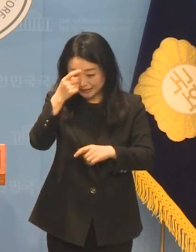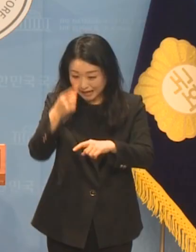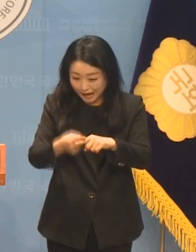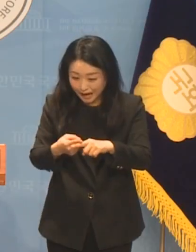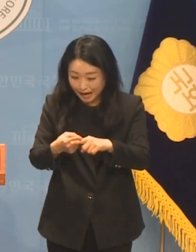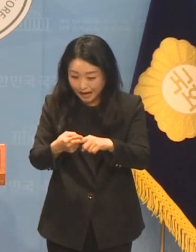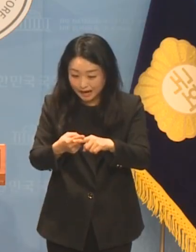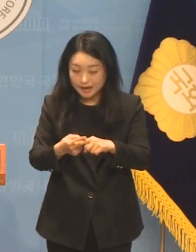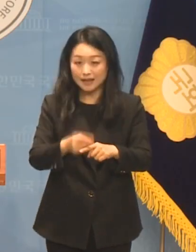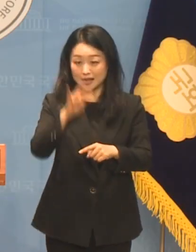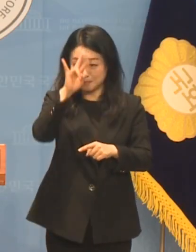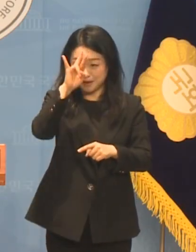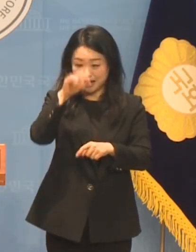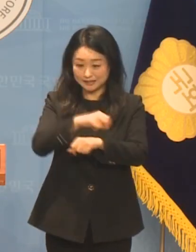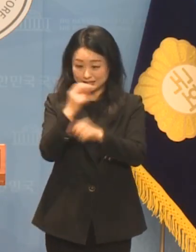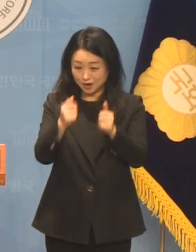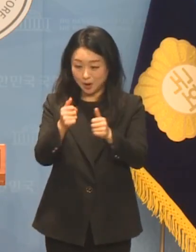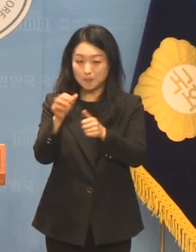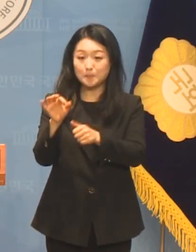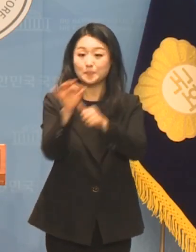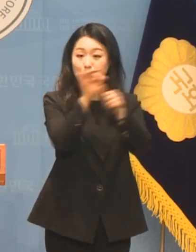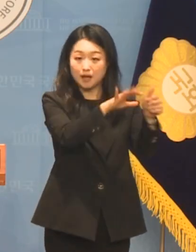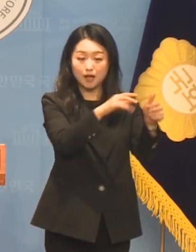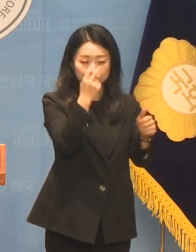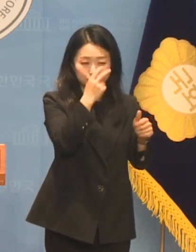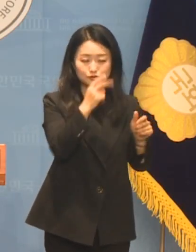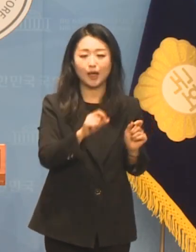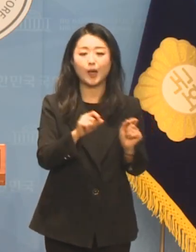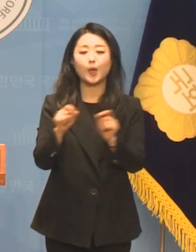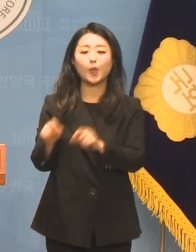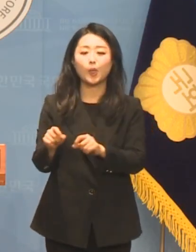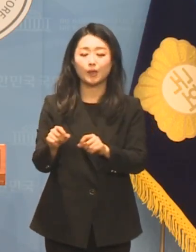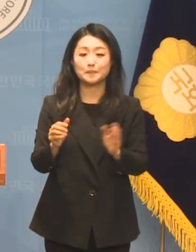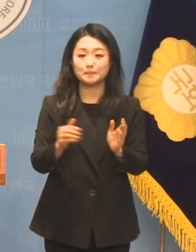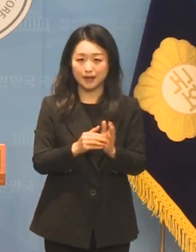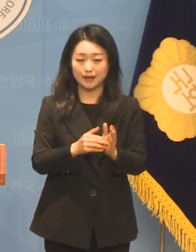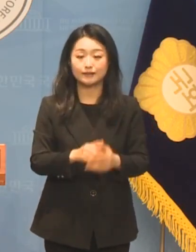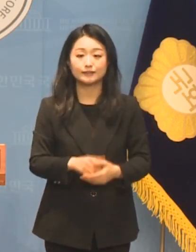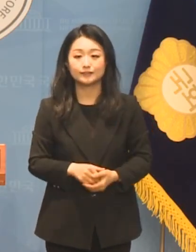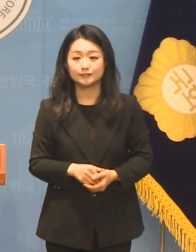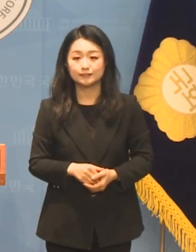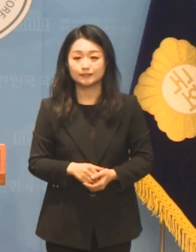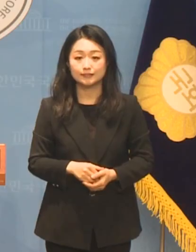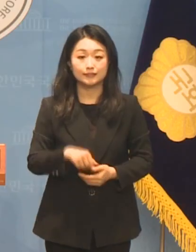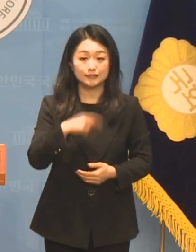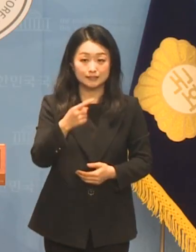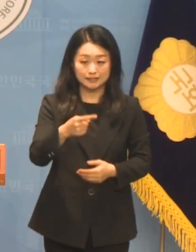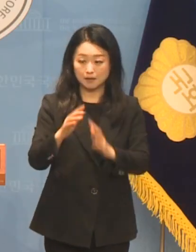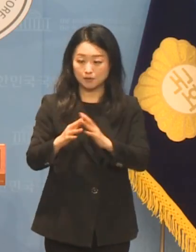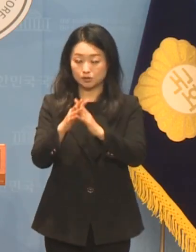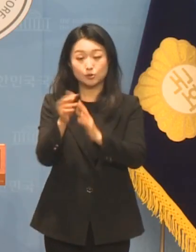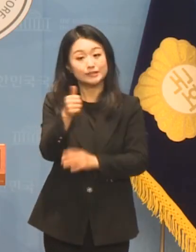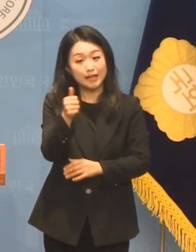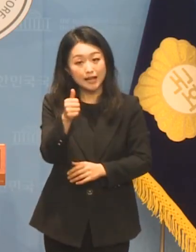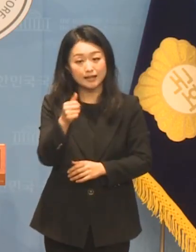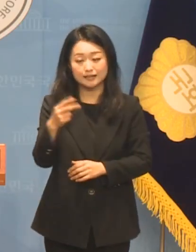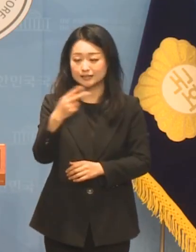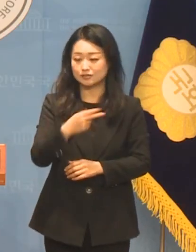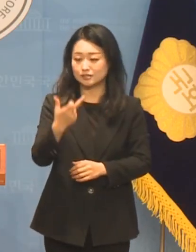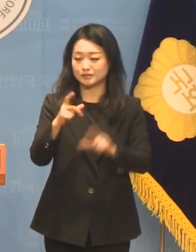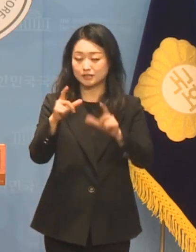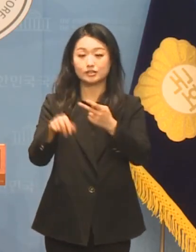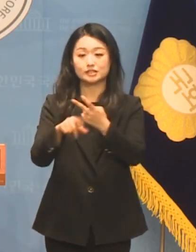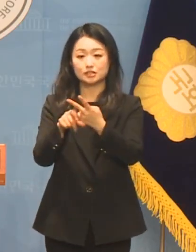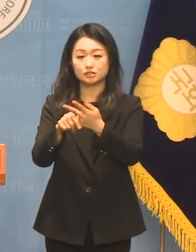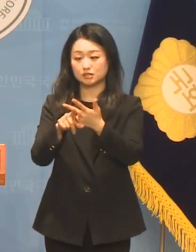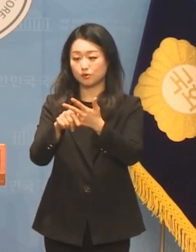진행하다가 박근혜 특검으로 차출되어 수사가 유야무야 되었습니다. 이후 건설업자는 2017년